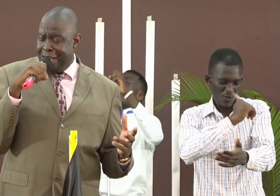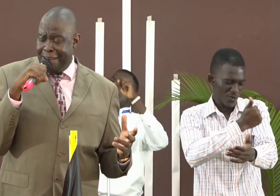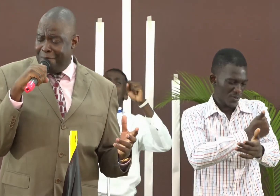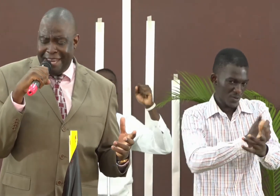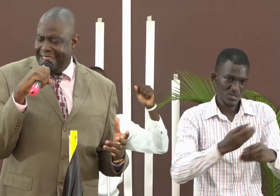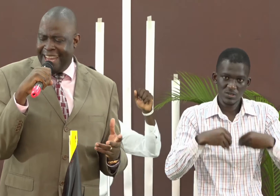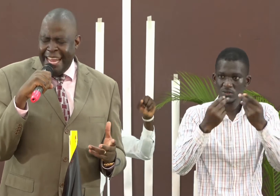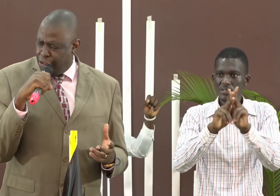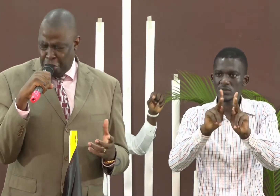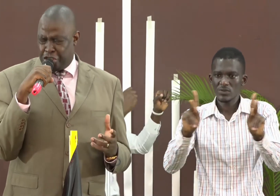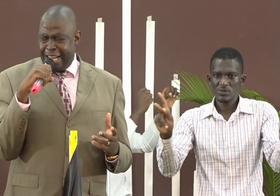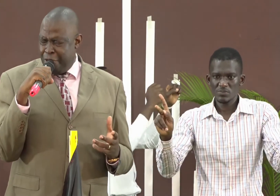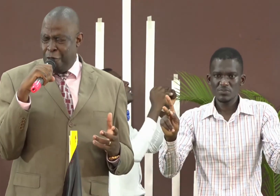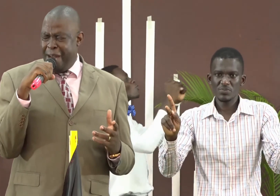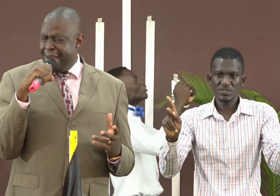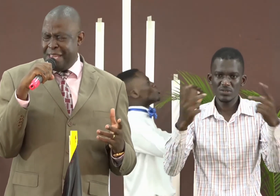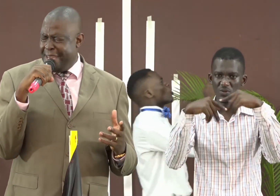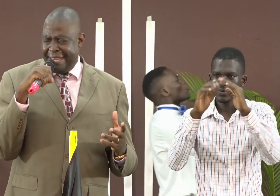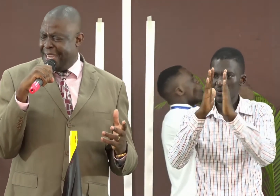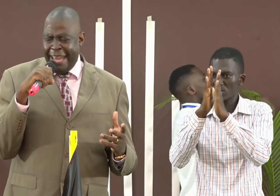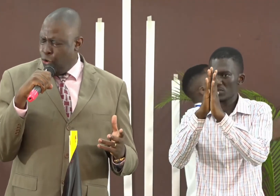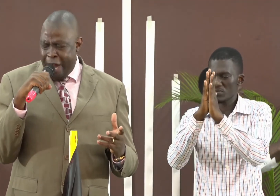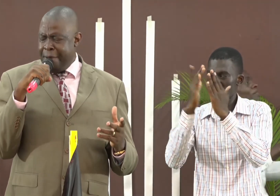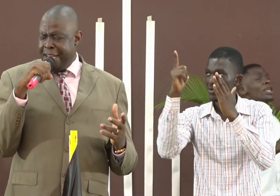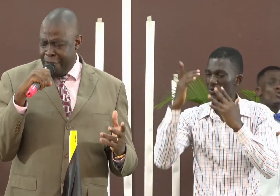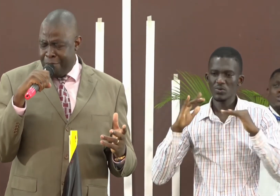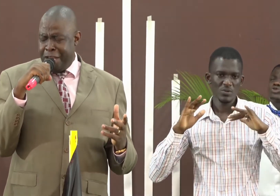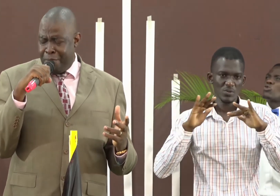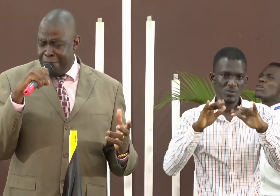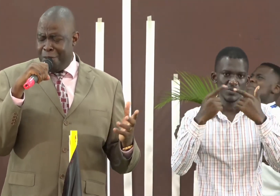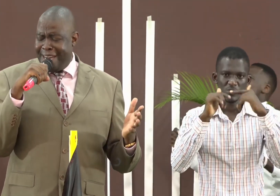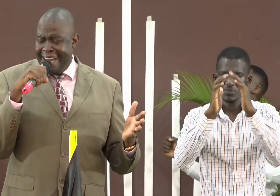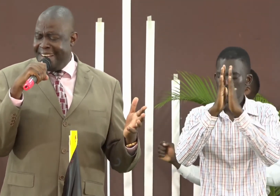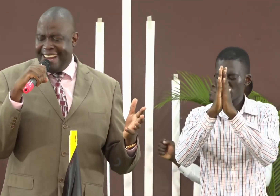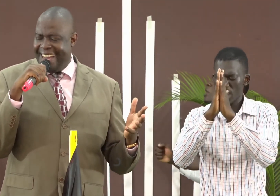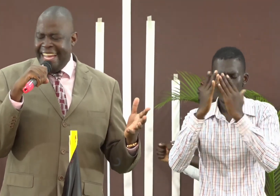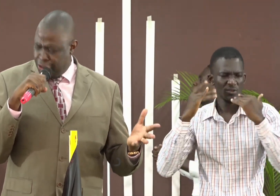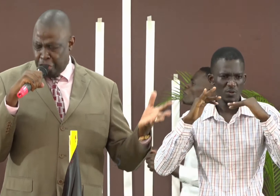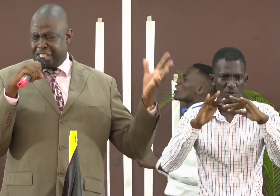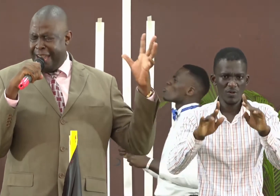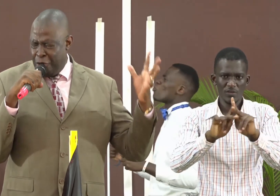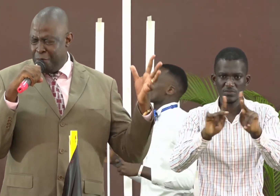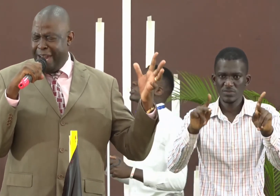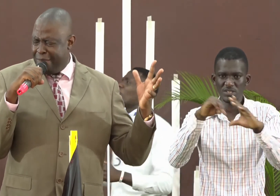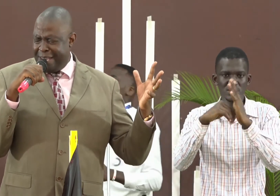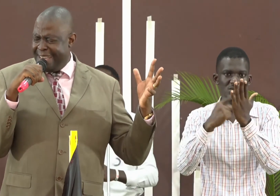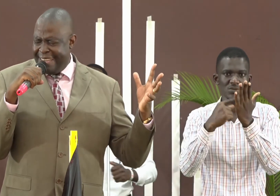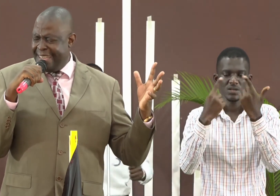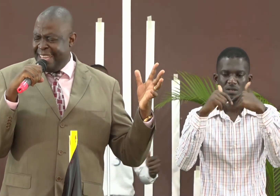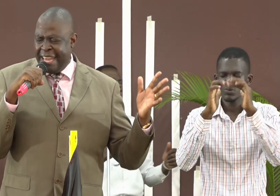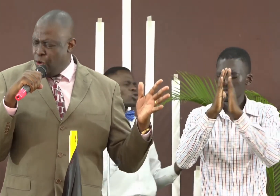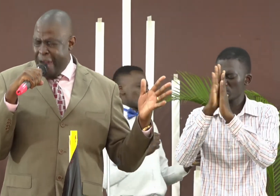kulete mirembe Tusabi omamire Wabelewe mirembe mu Uganda Tusaba